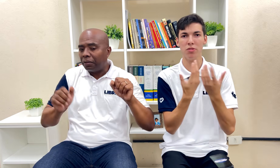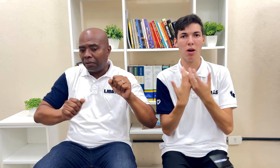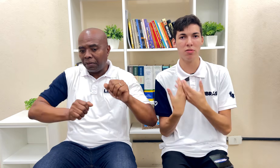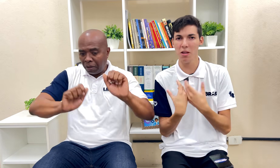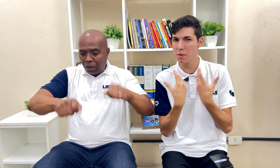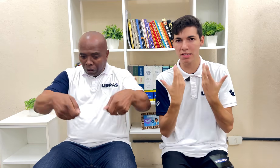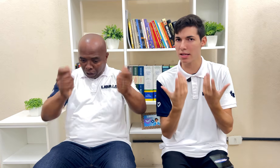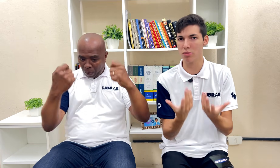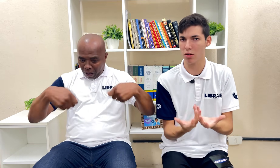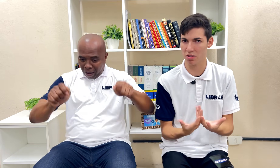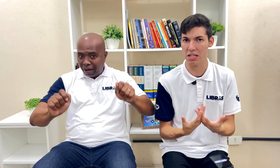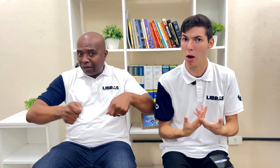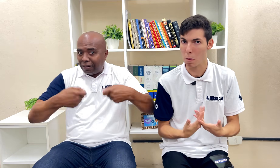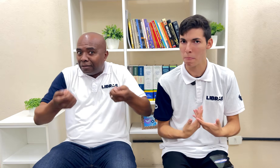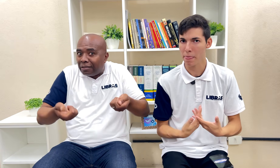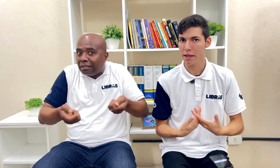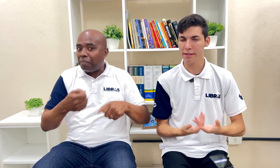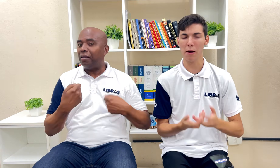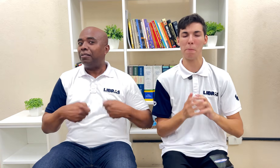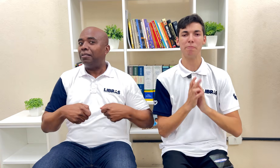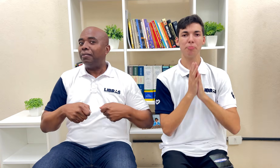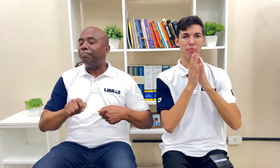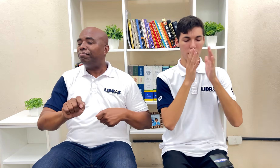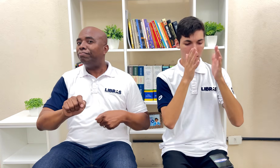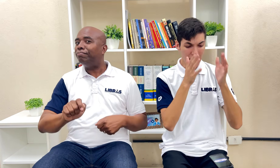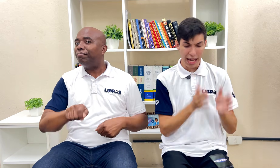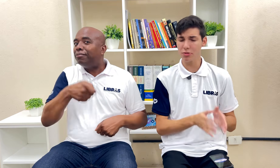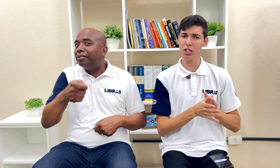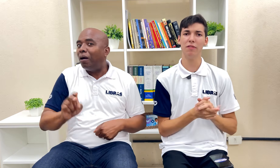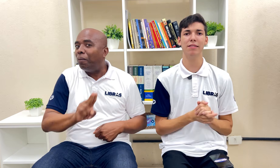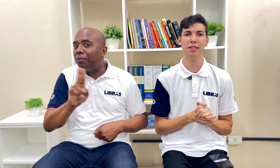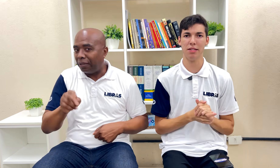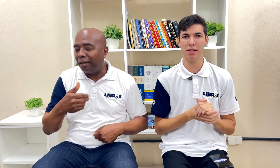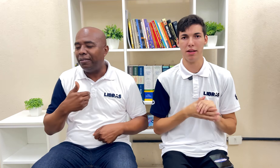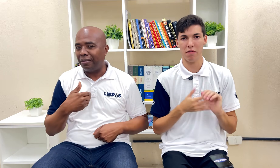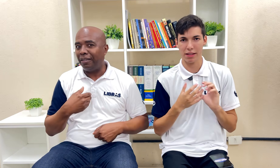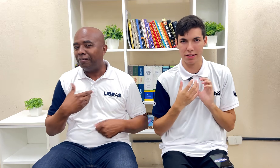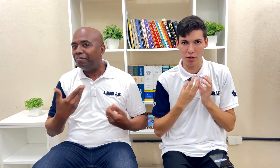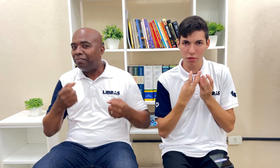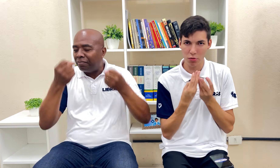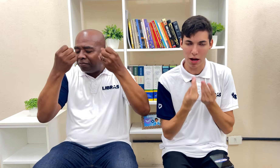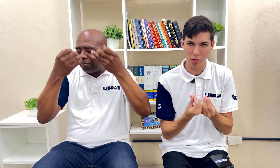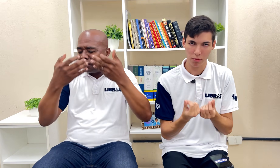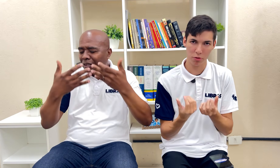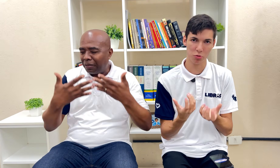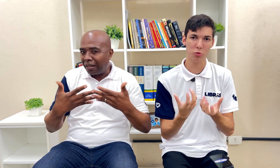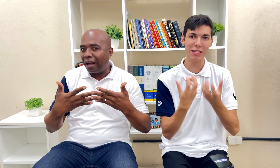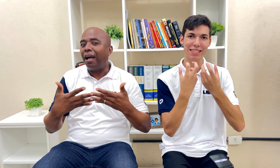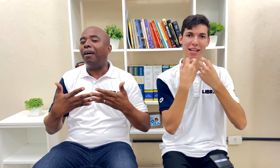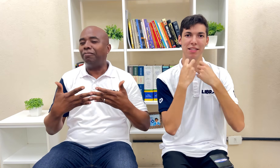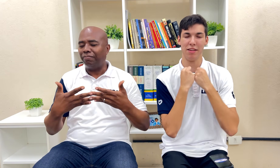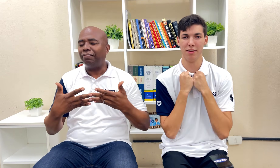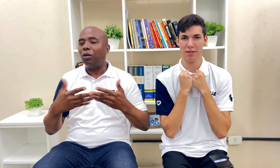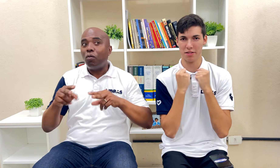visual, sem precisar usar o sinal? Então, é isso que a gente vai trazer. Vai trazer o visual para o surdo entender,